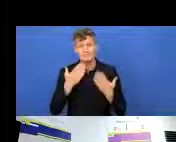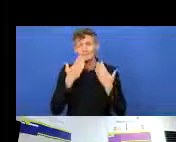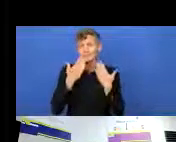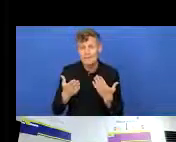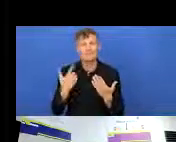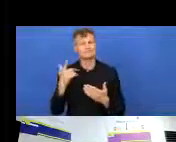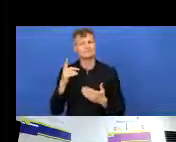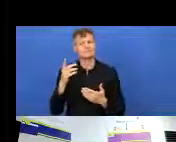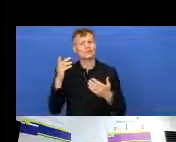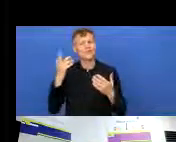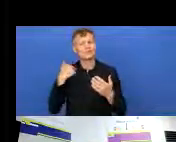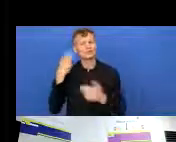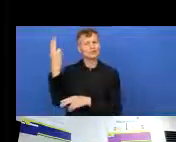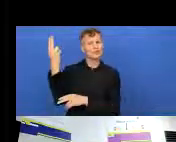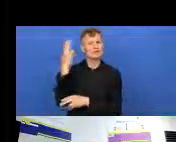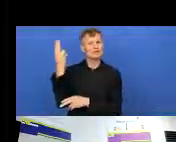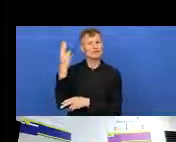pour leur soutien.